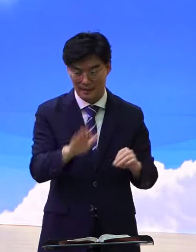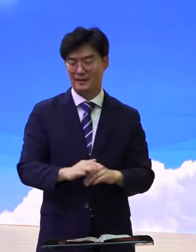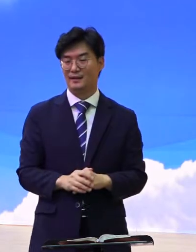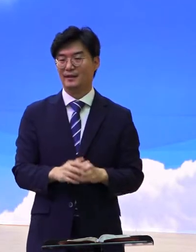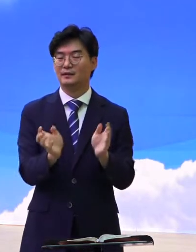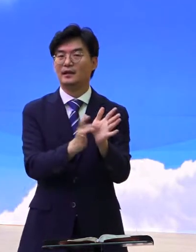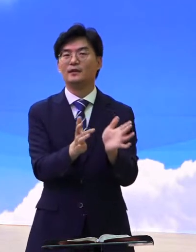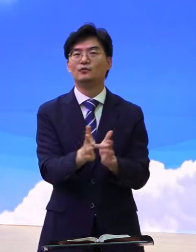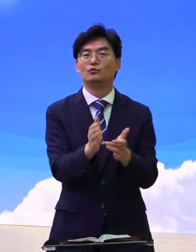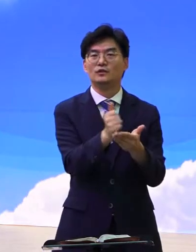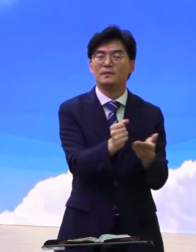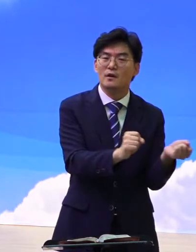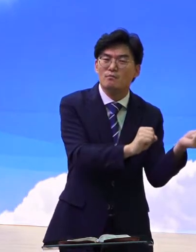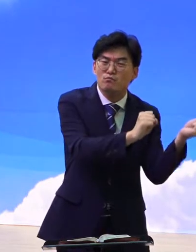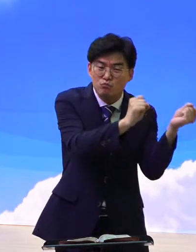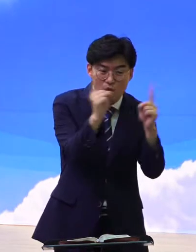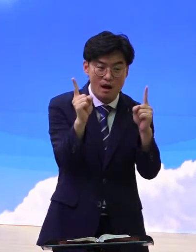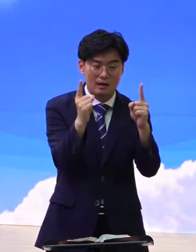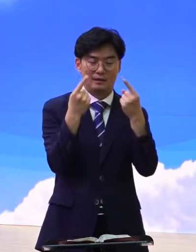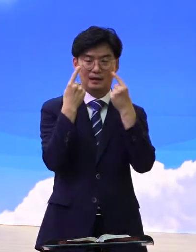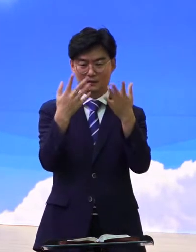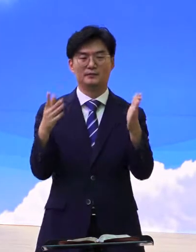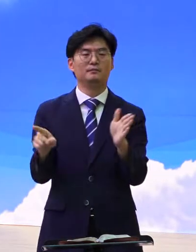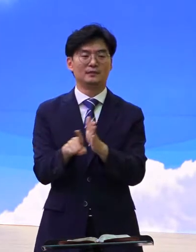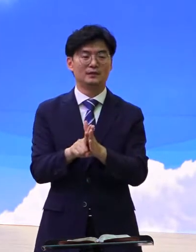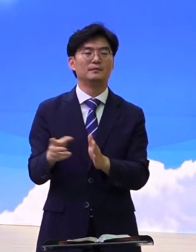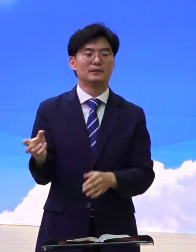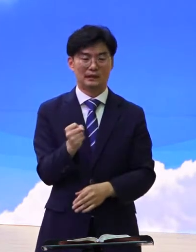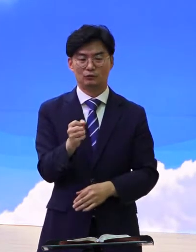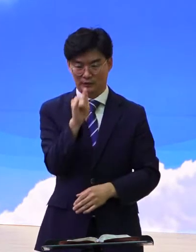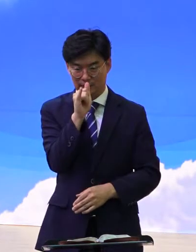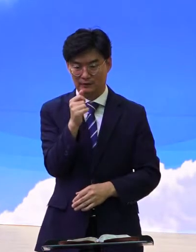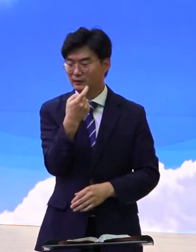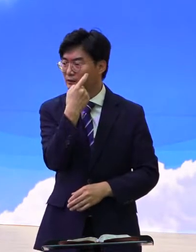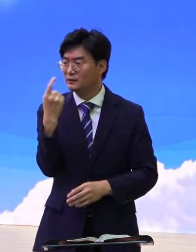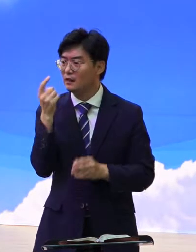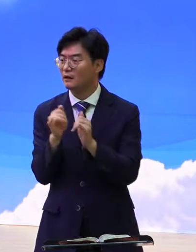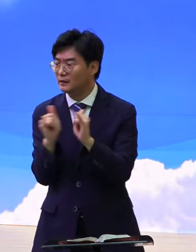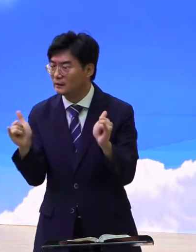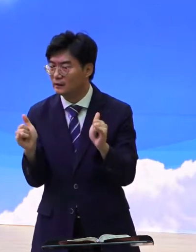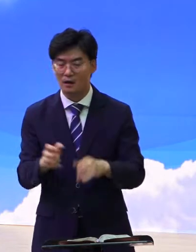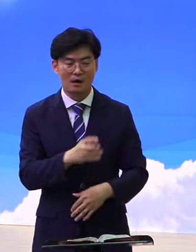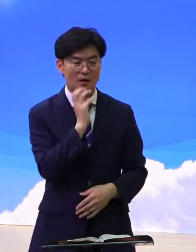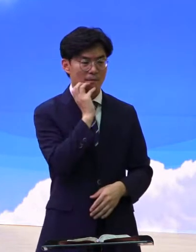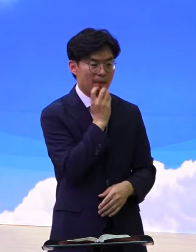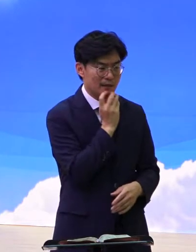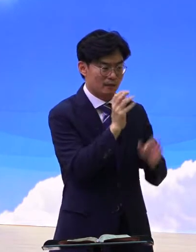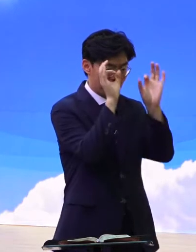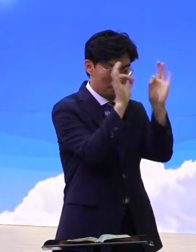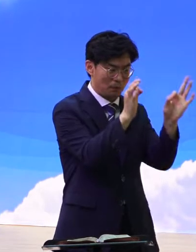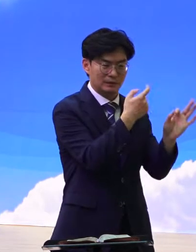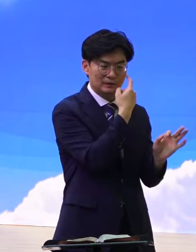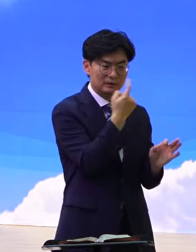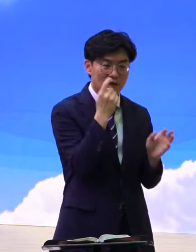되신다는 것을 확실히 믿는 예수님의 증인들입니다. 여러분 그렇죠?